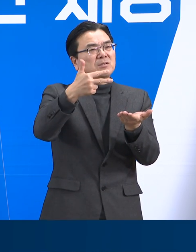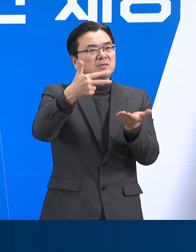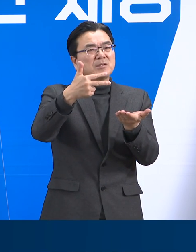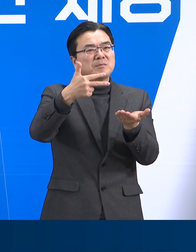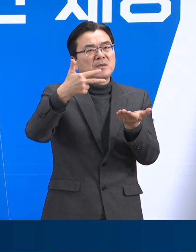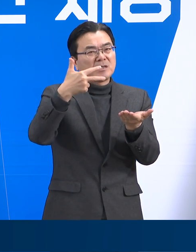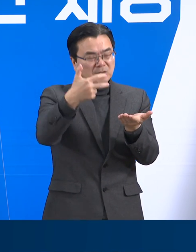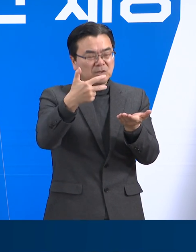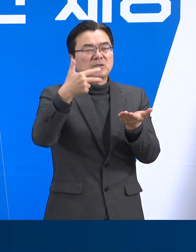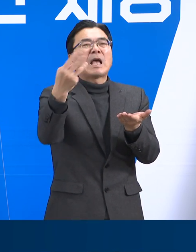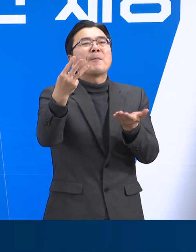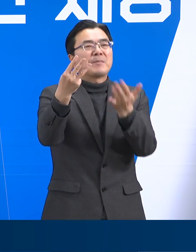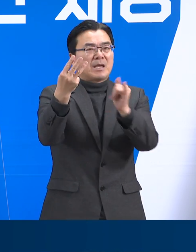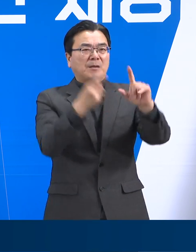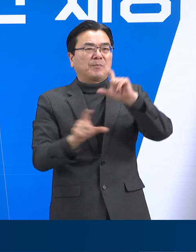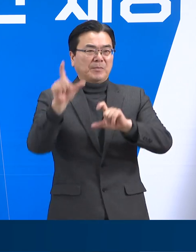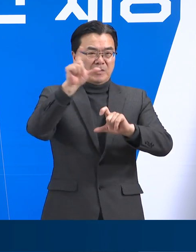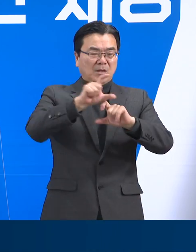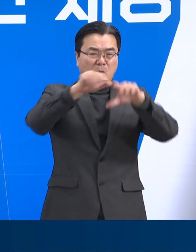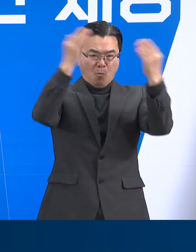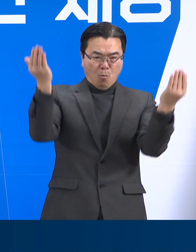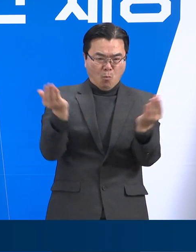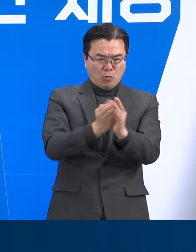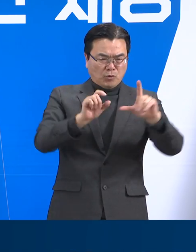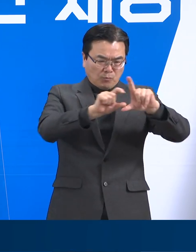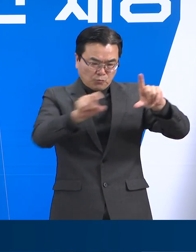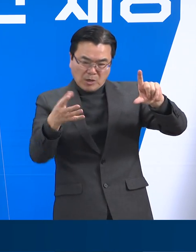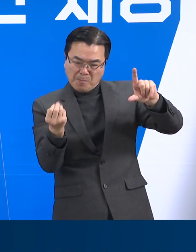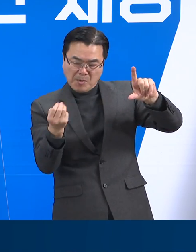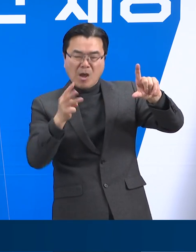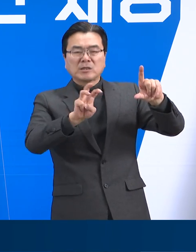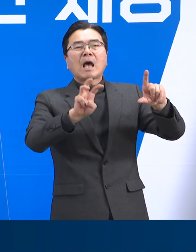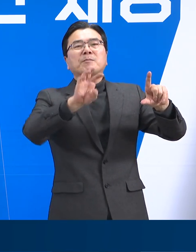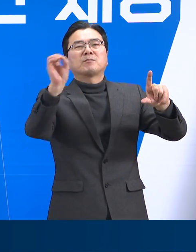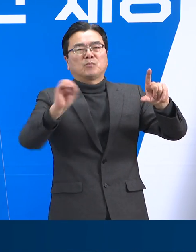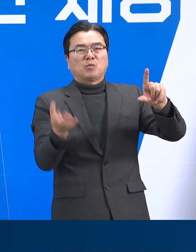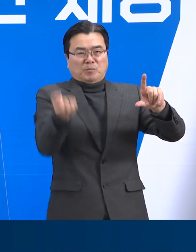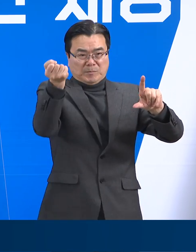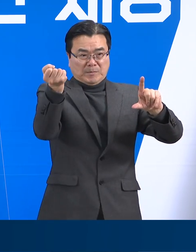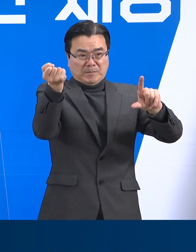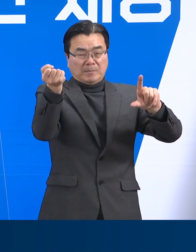27,703명 증가하였으며 전체 확진자에서 차지하는 비율은 30%입니다.